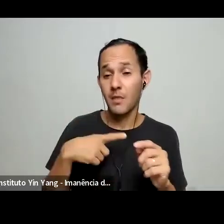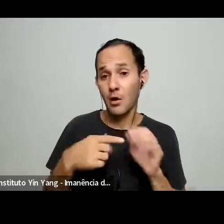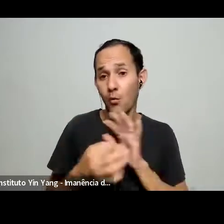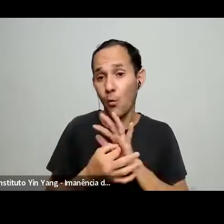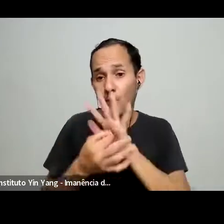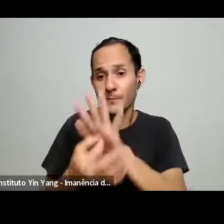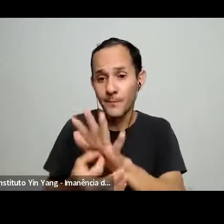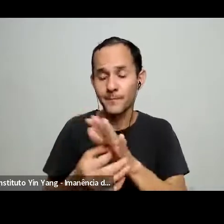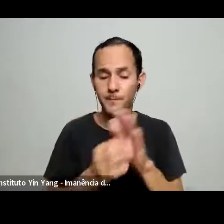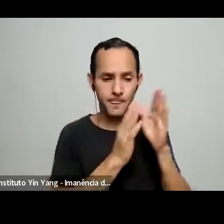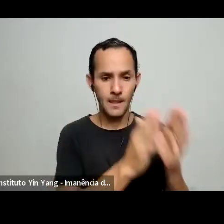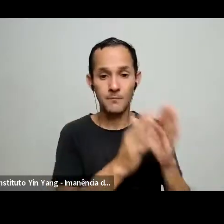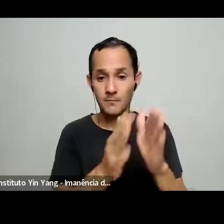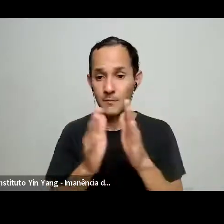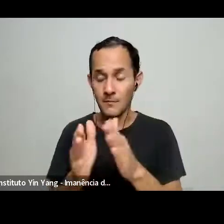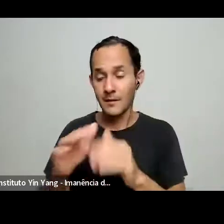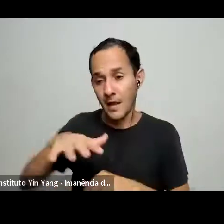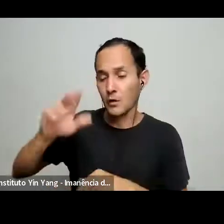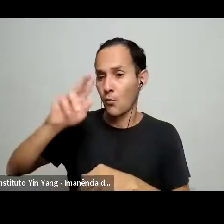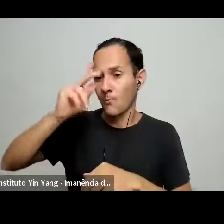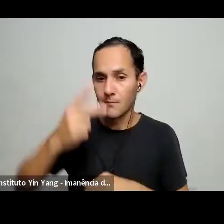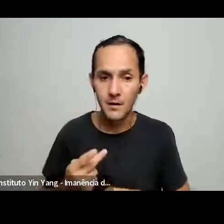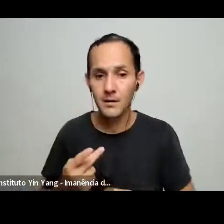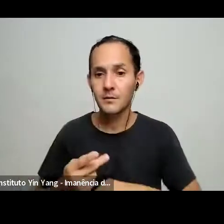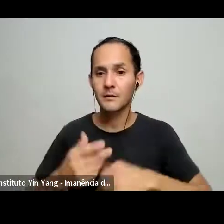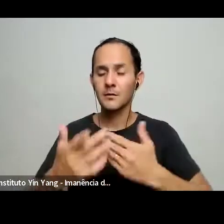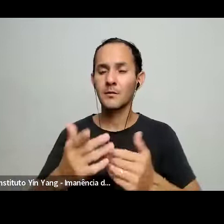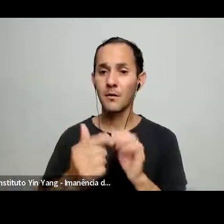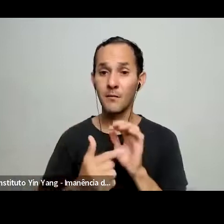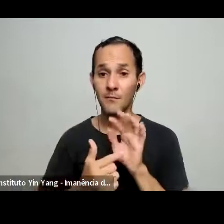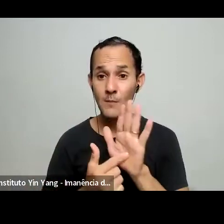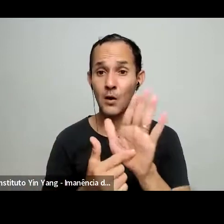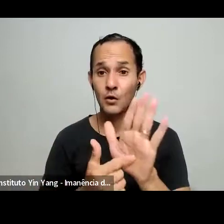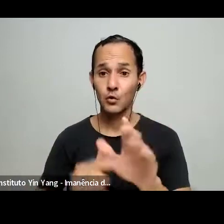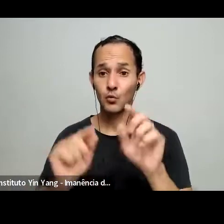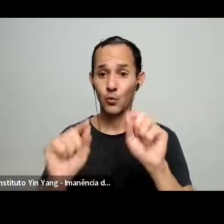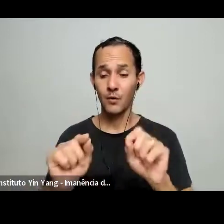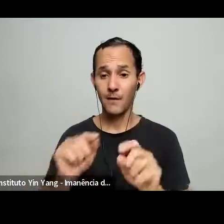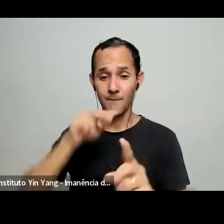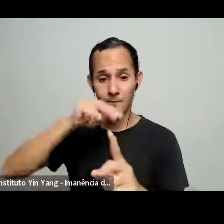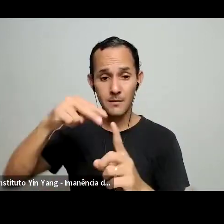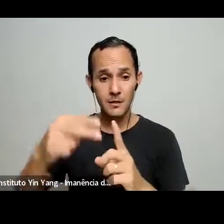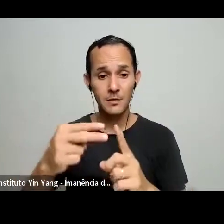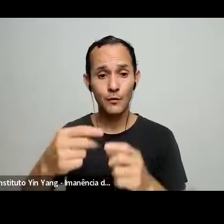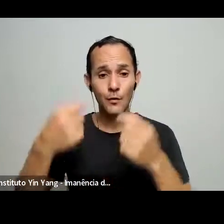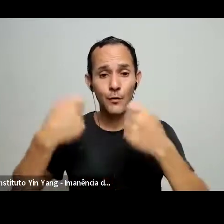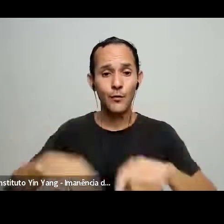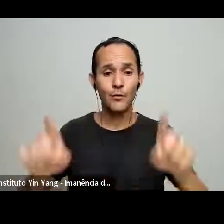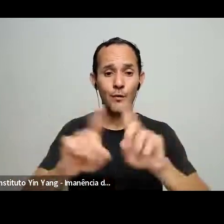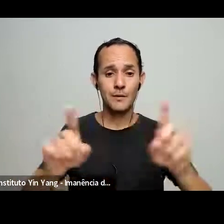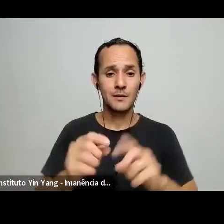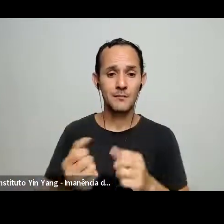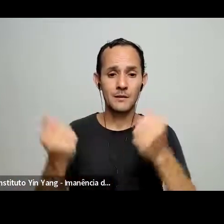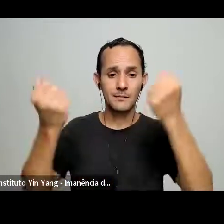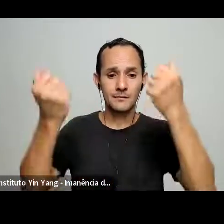contribuição multidisciplinar e da área de humanas, que vai, então, mostrar que talvez esse olhar não precisa recair para a explicação